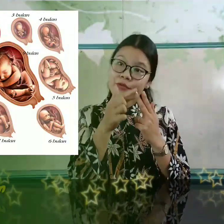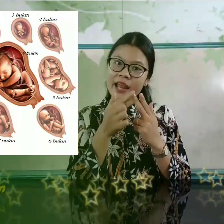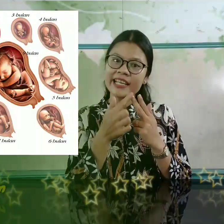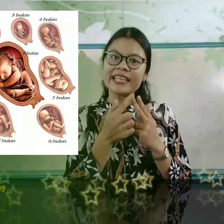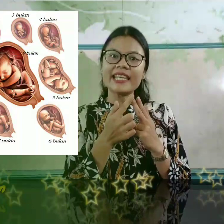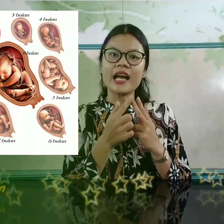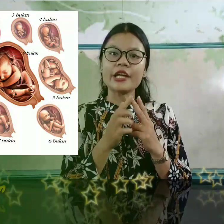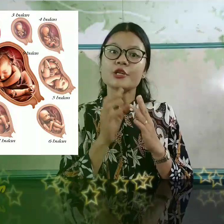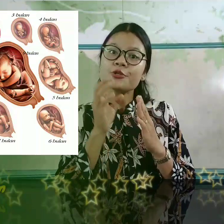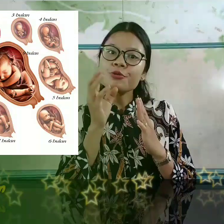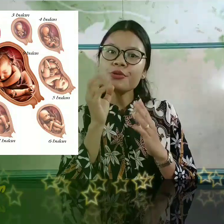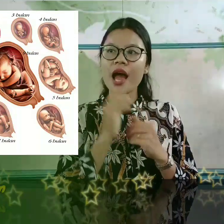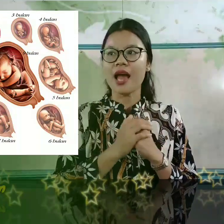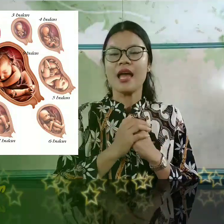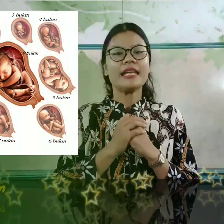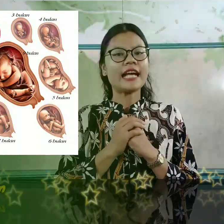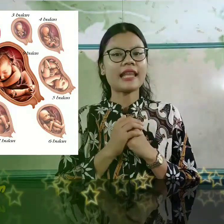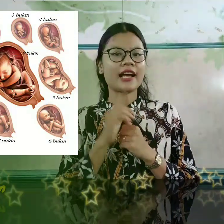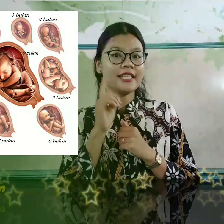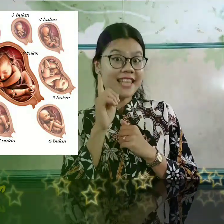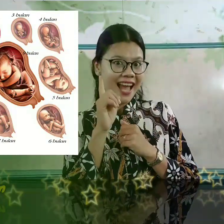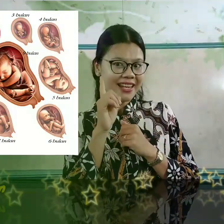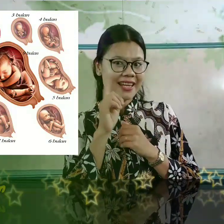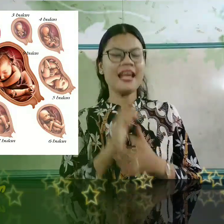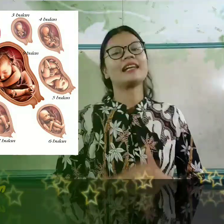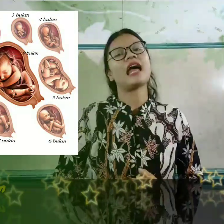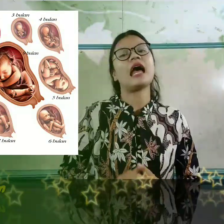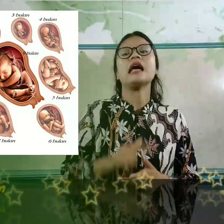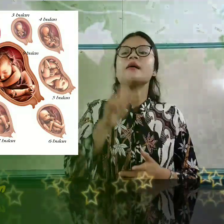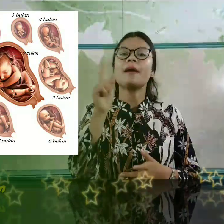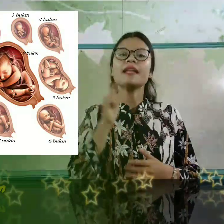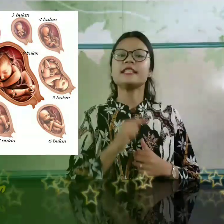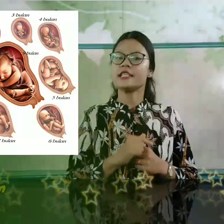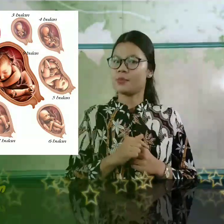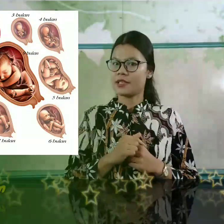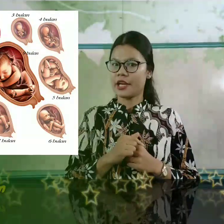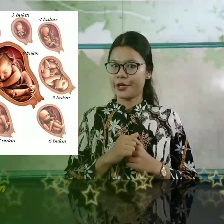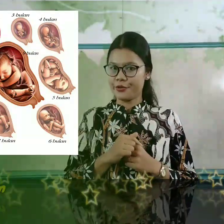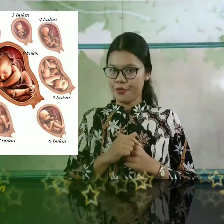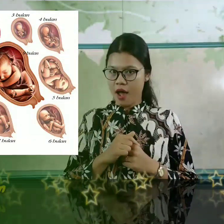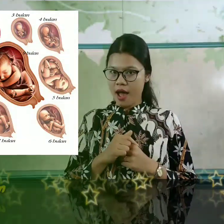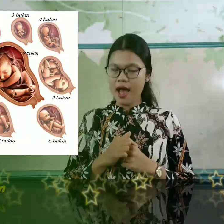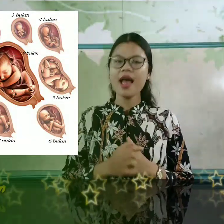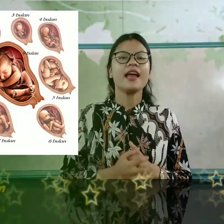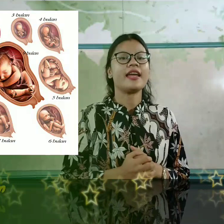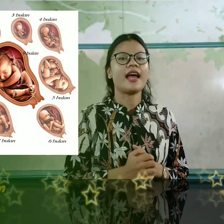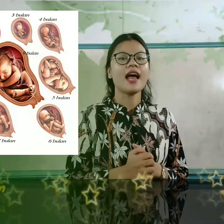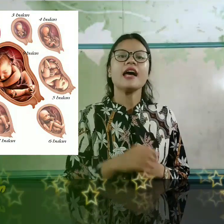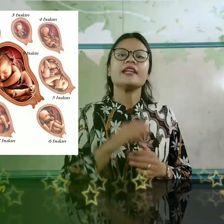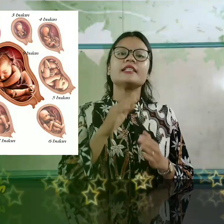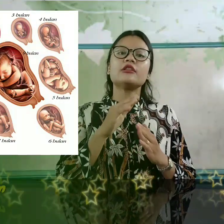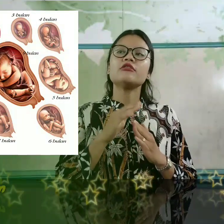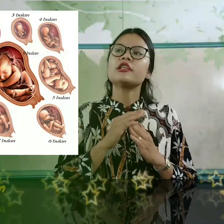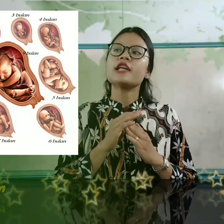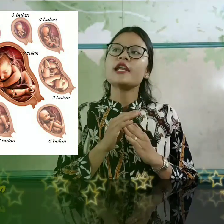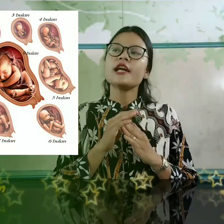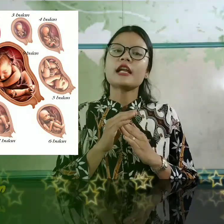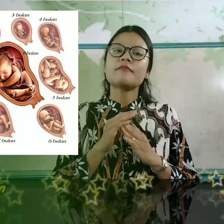bulan ketiganya sudah dikatakan janin. Nah, pada trimester kedua, ya, di situ terjadi yang